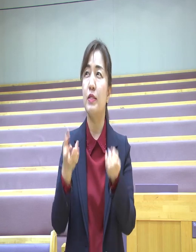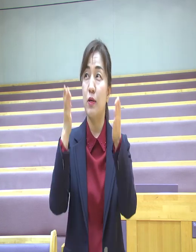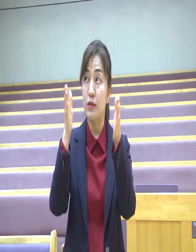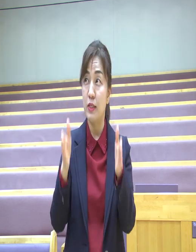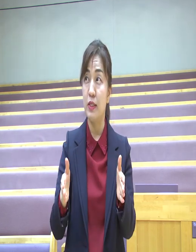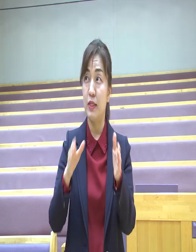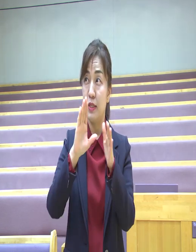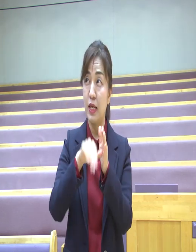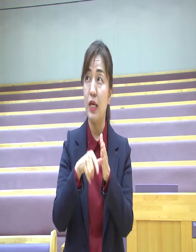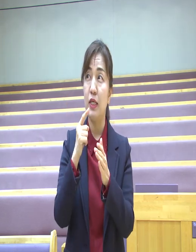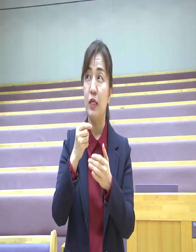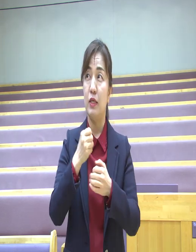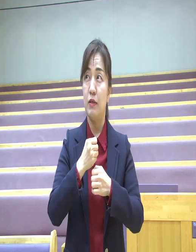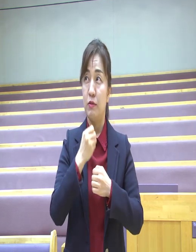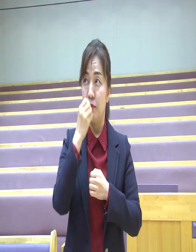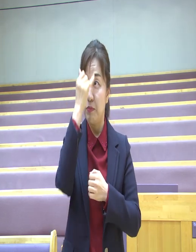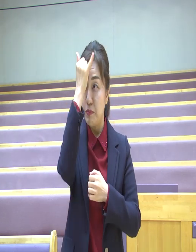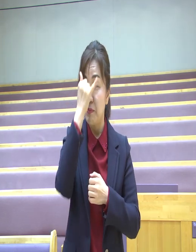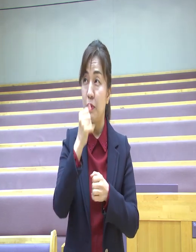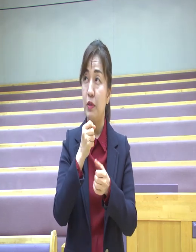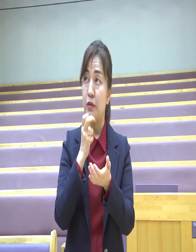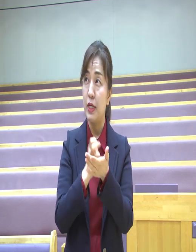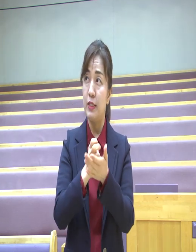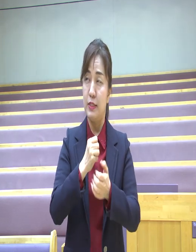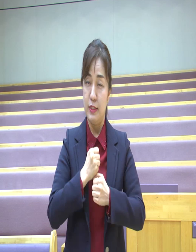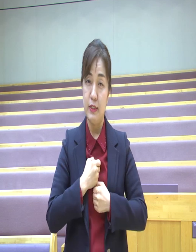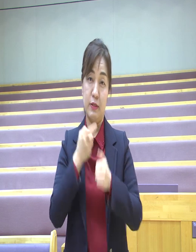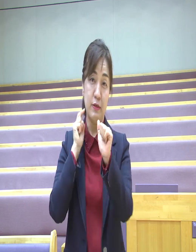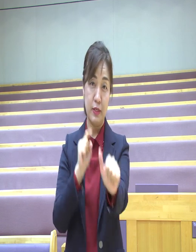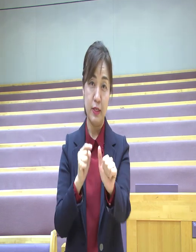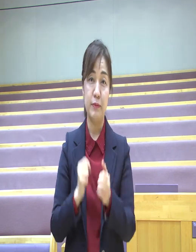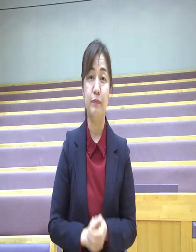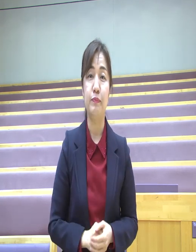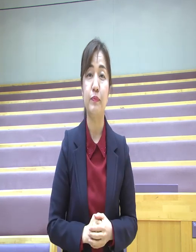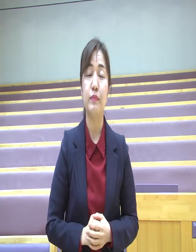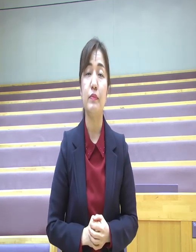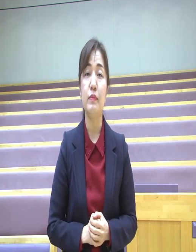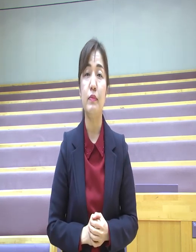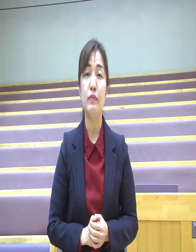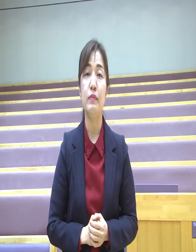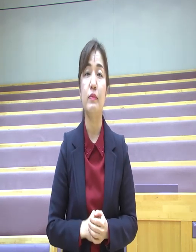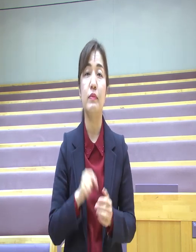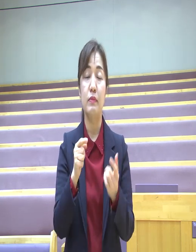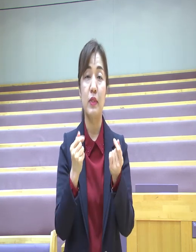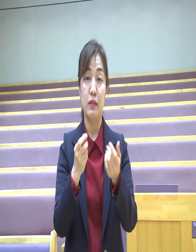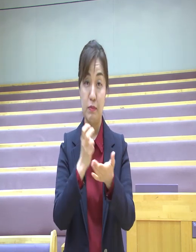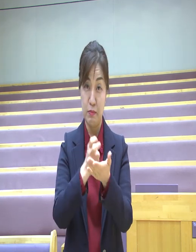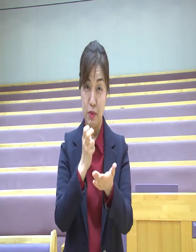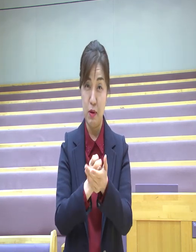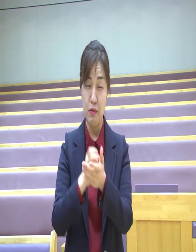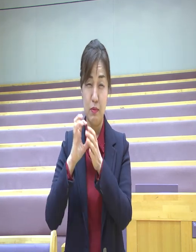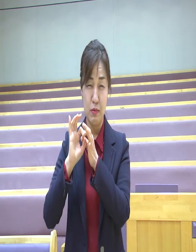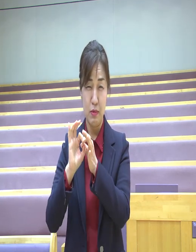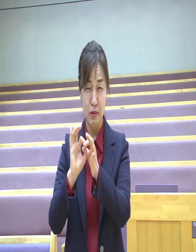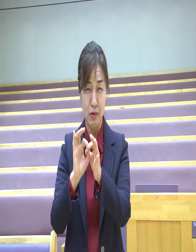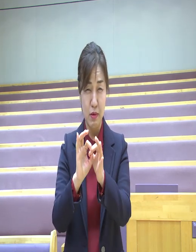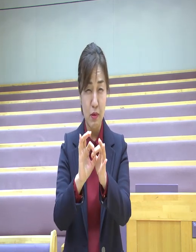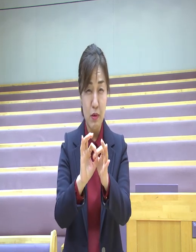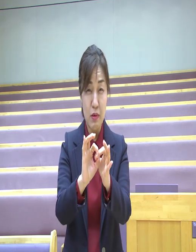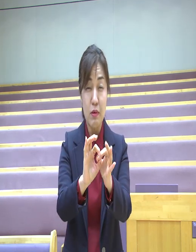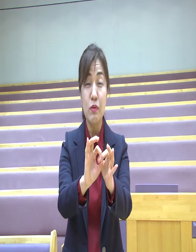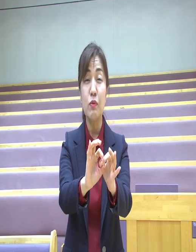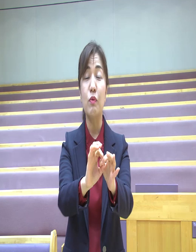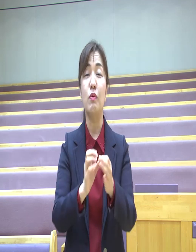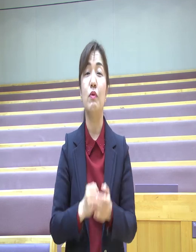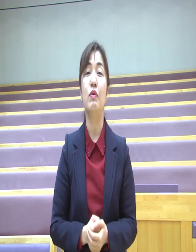해마다 절기가 되면 이 규례를 지킬지니라. 자, 이 같은 규례가 계속해서